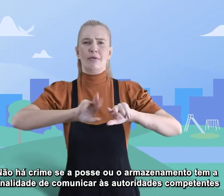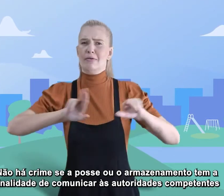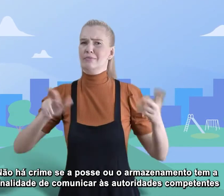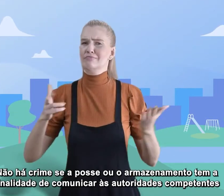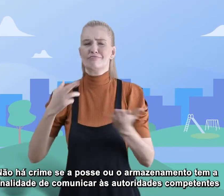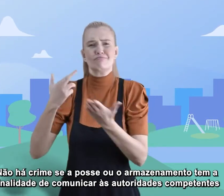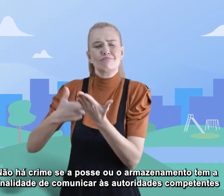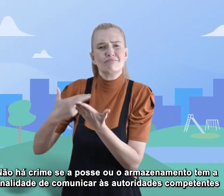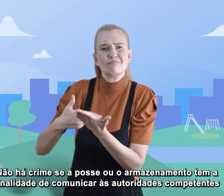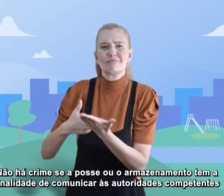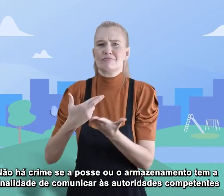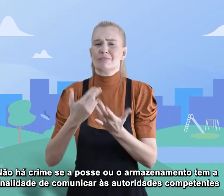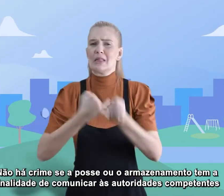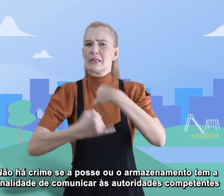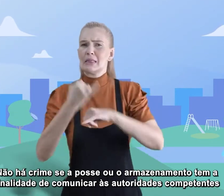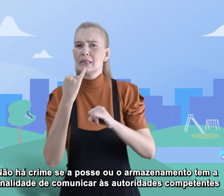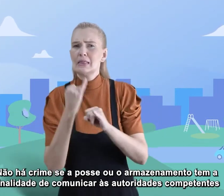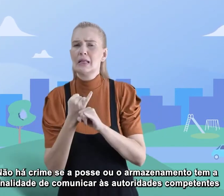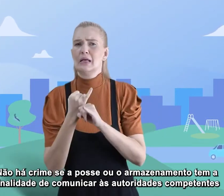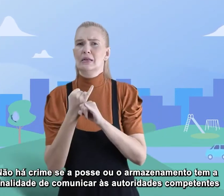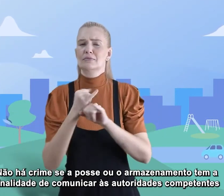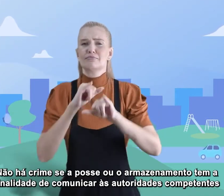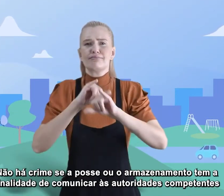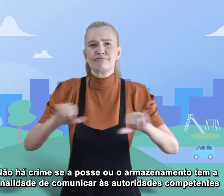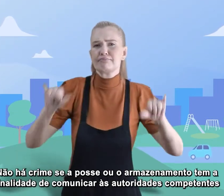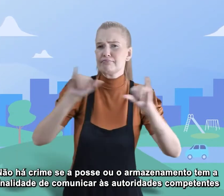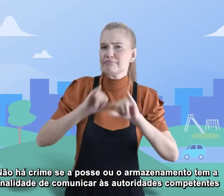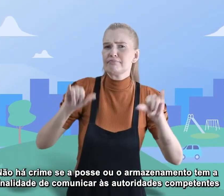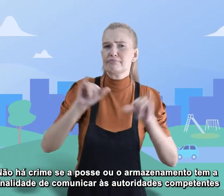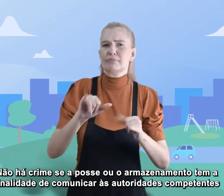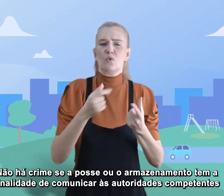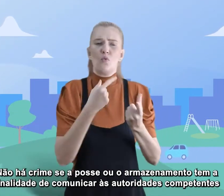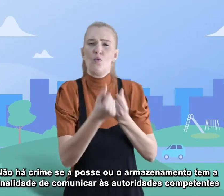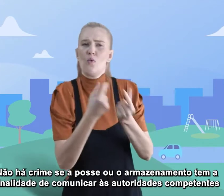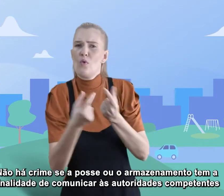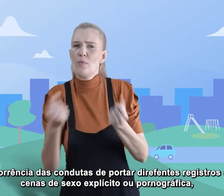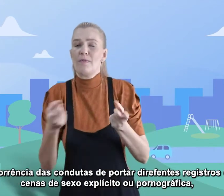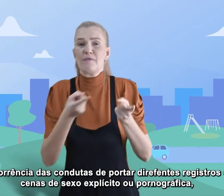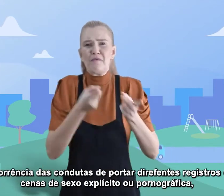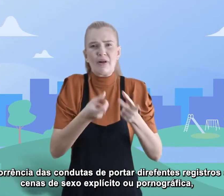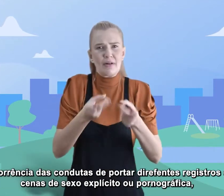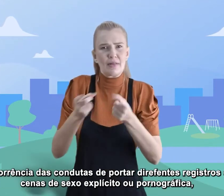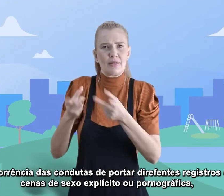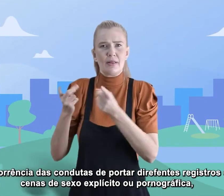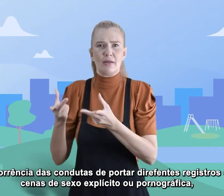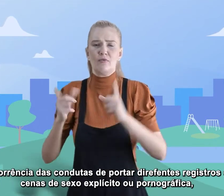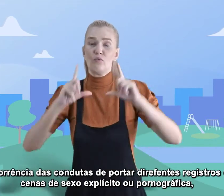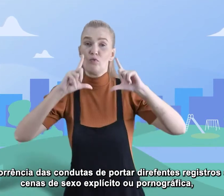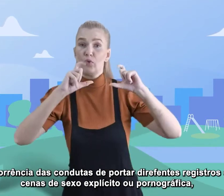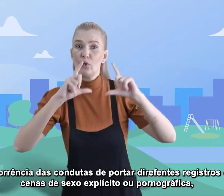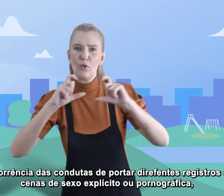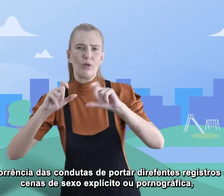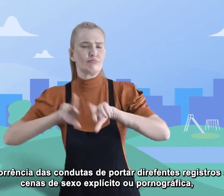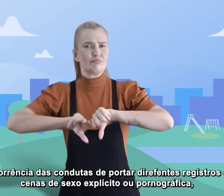tem a finalidade de comunicar às autoridades competentes a ocorrência das condutas de